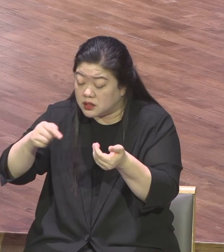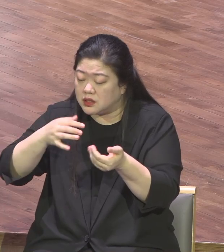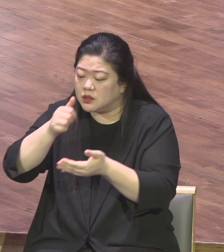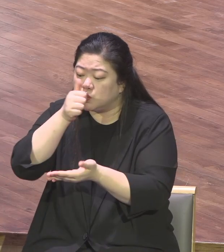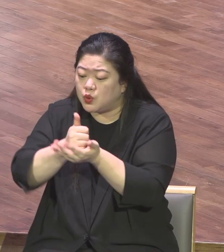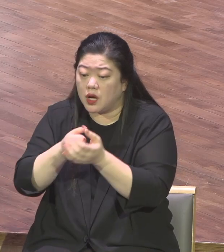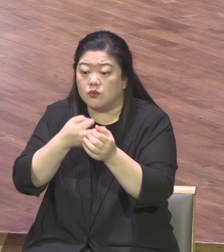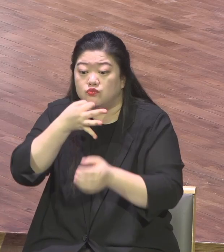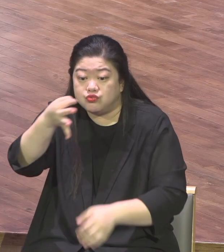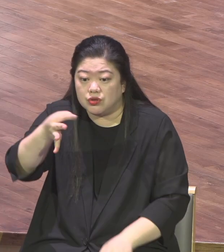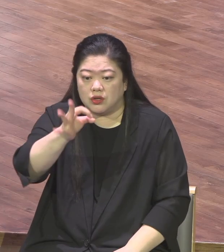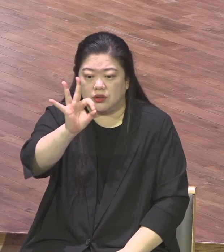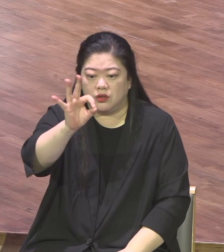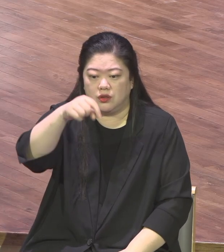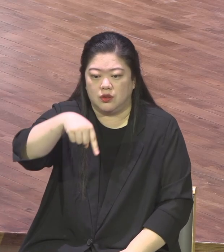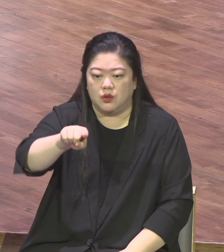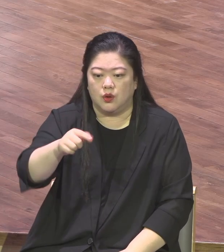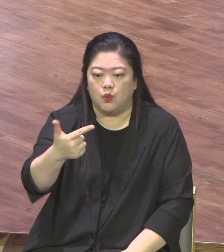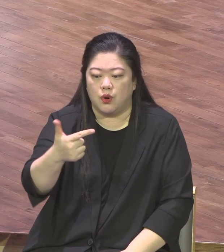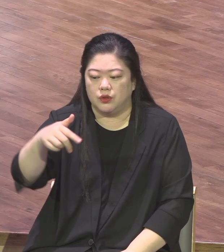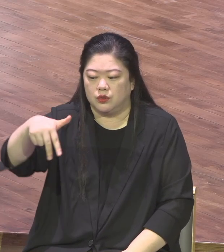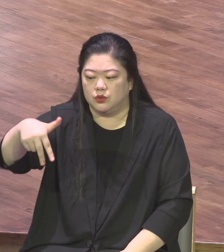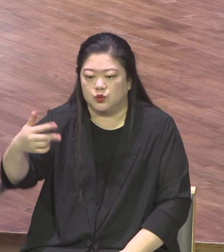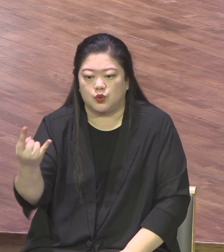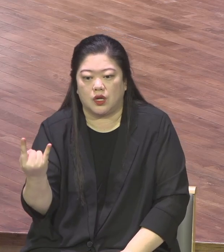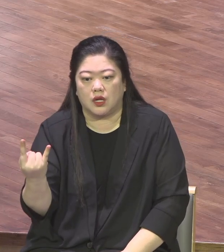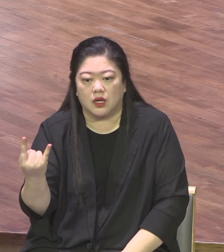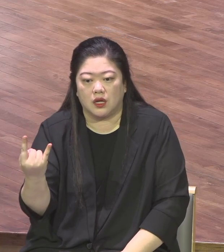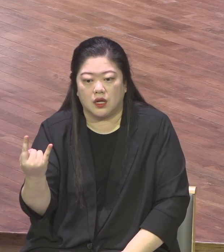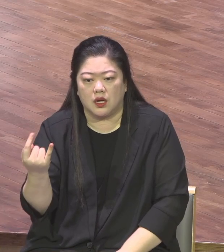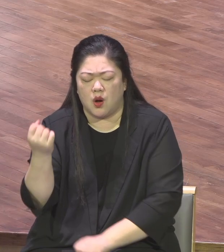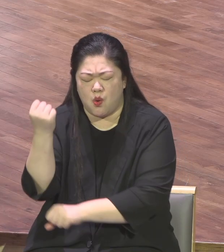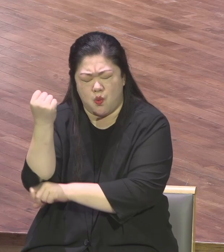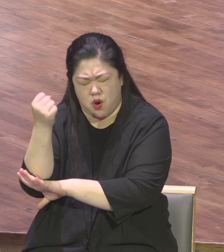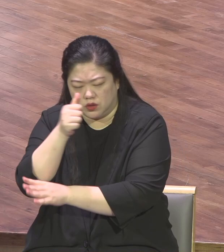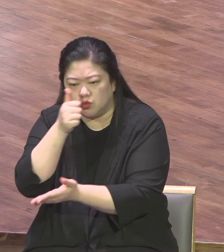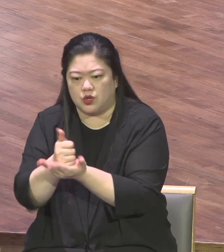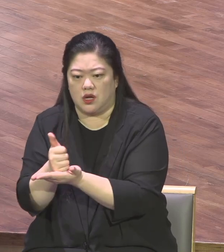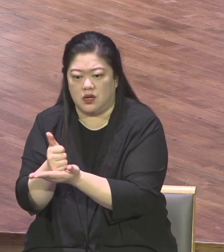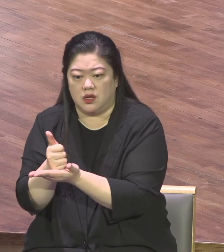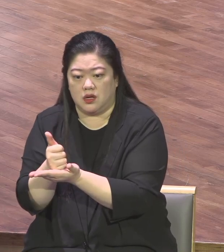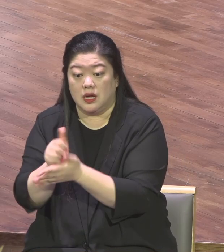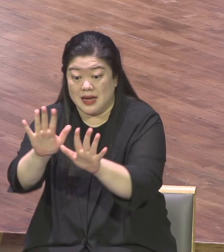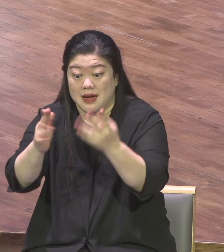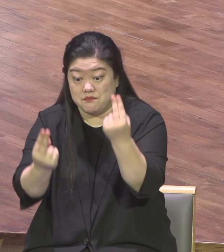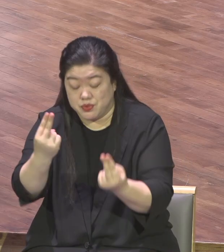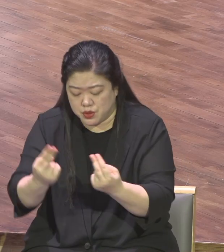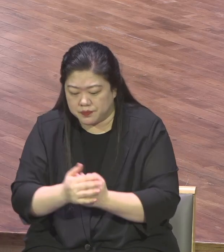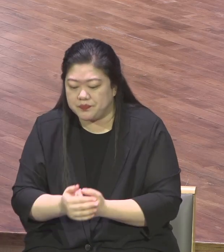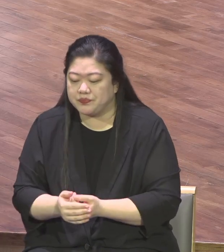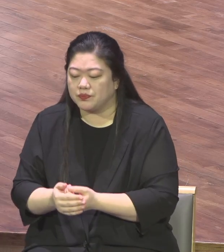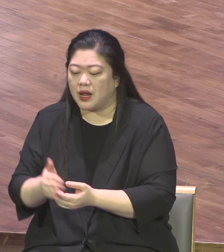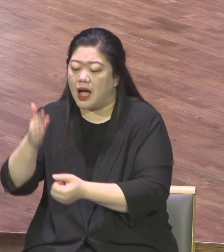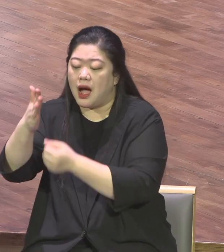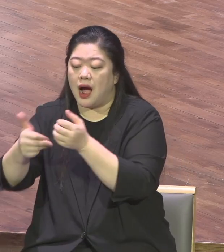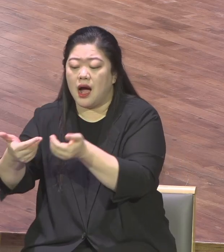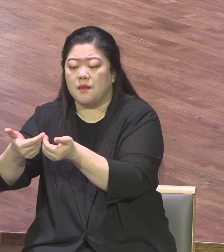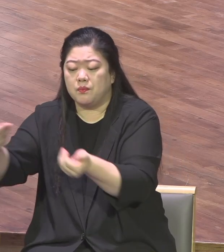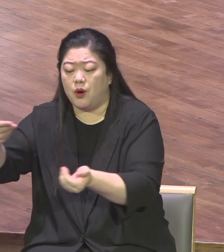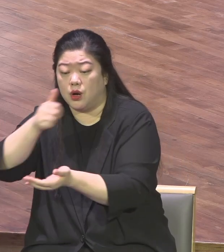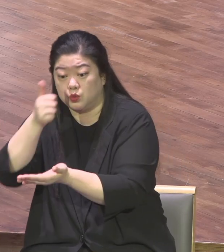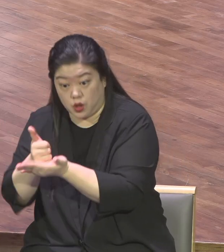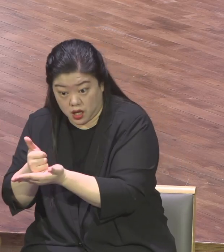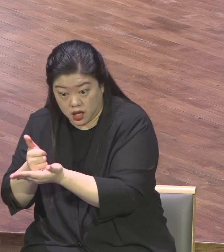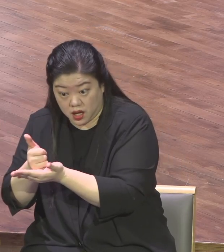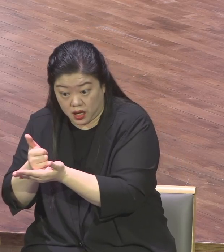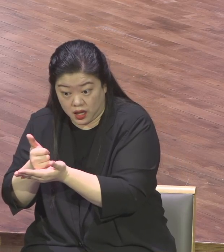죄는요, 사람 죽여서 살인자가 됨보다 더 큰 죄예요. 하나님을 떠난 상태. 그 사람 중에서는